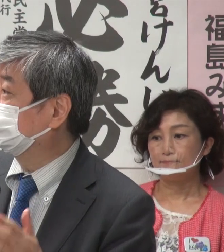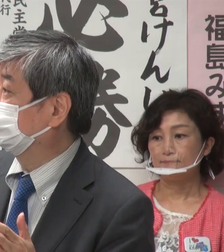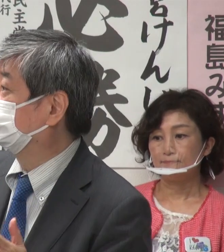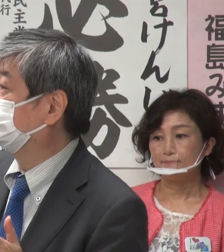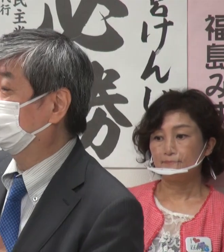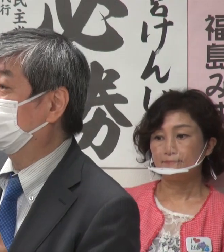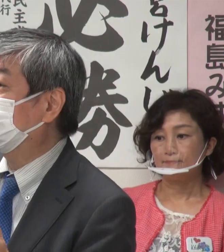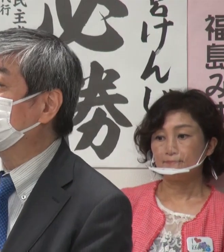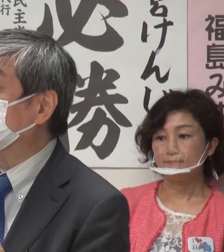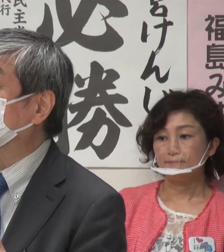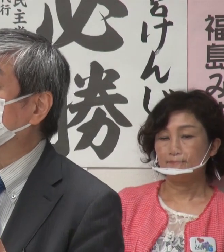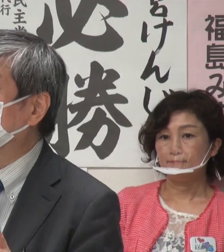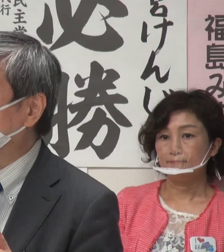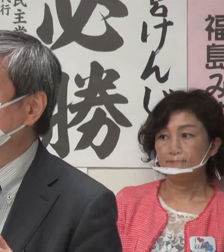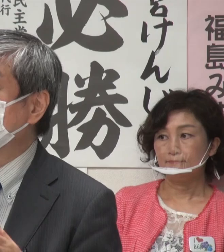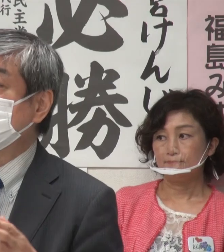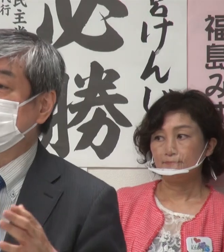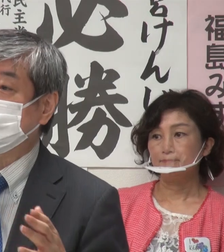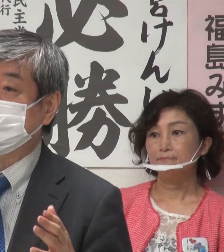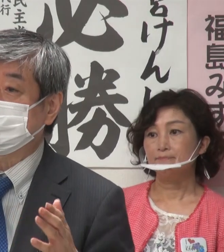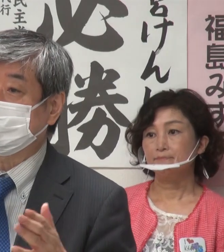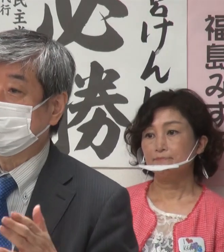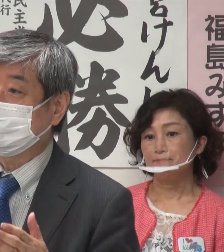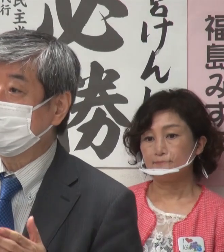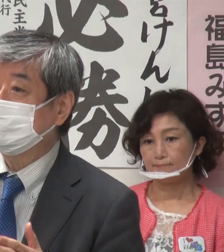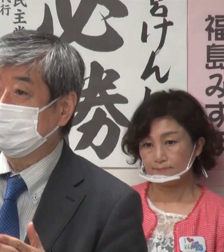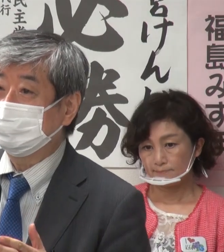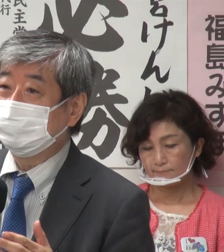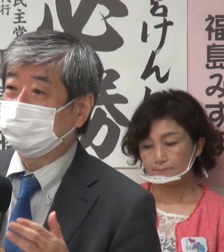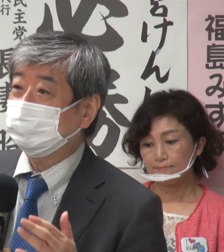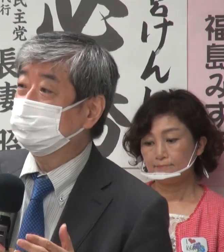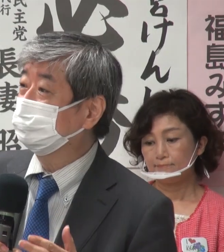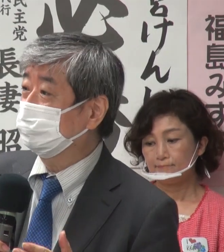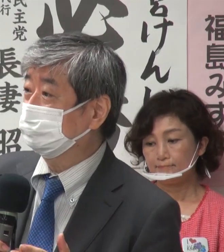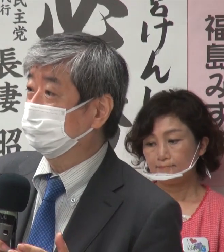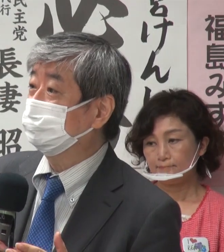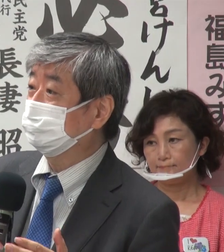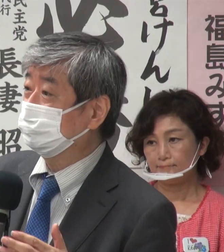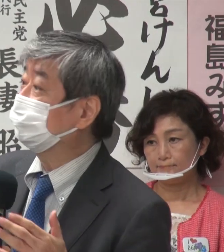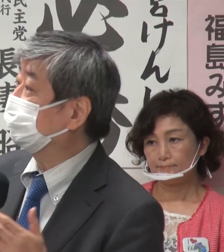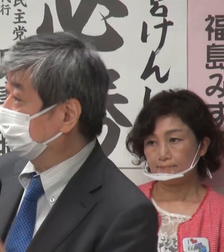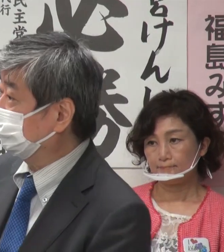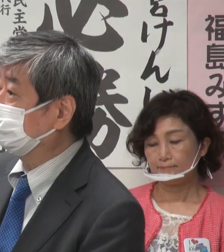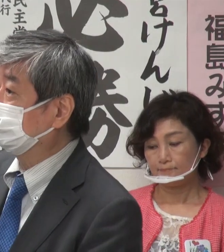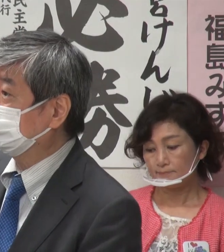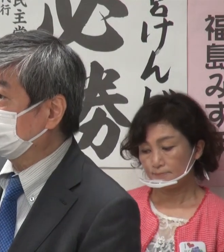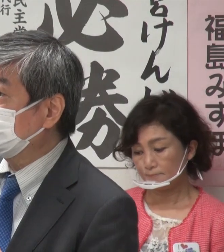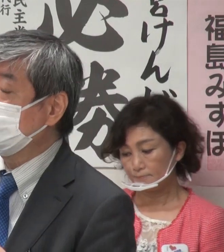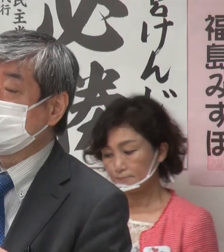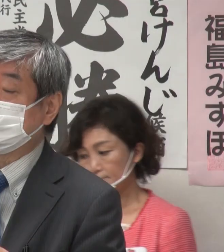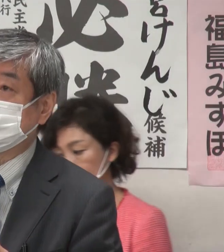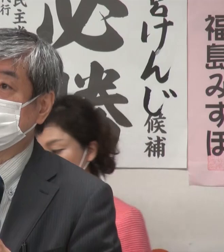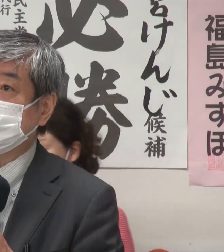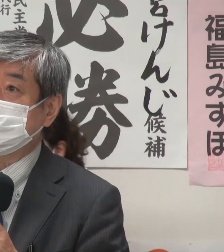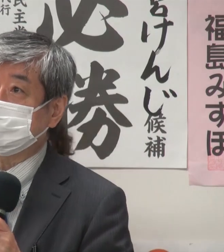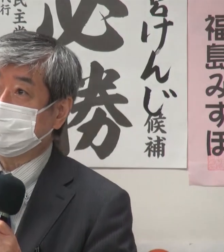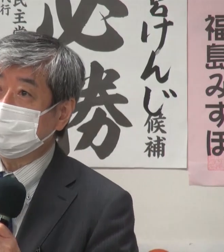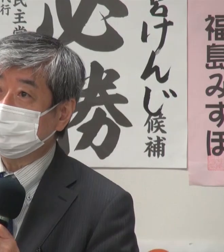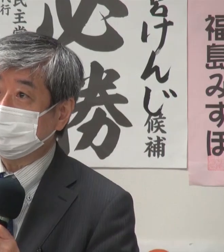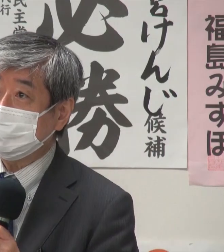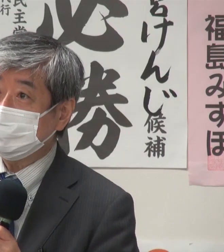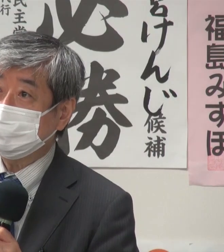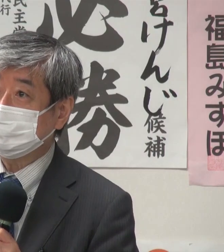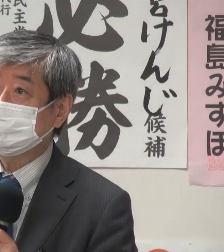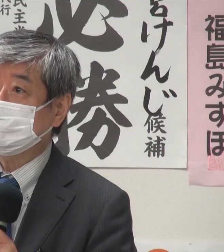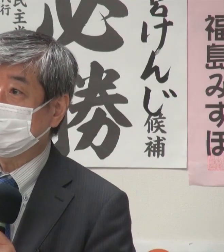代がどれくらい得票とは分かりませんけれども、出口調査なんか見ると若い層が宇都宮さんを支持しているっていうのはですね、そのそ